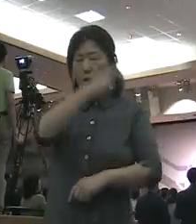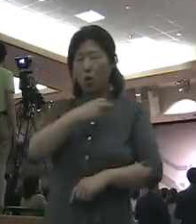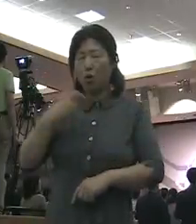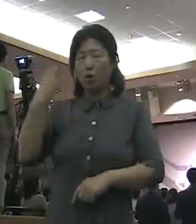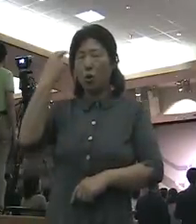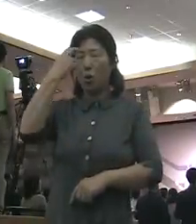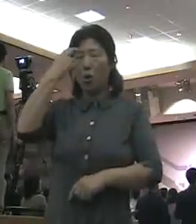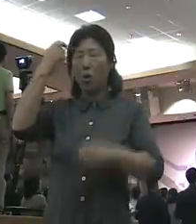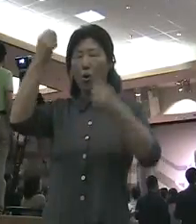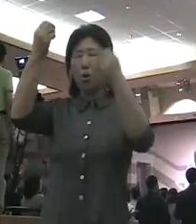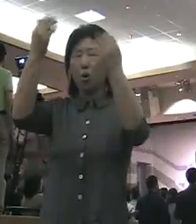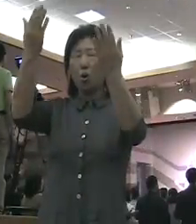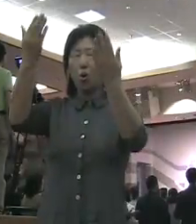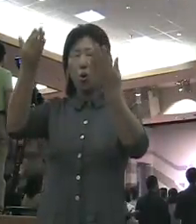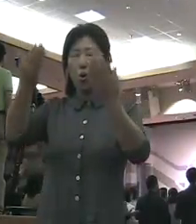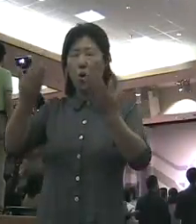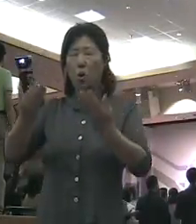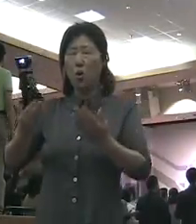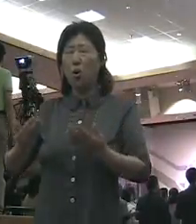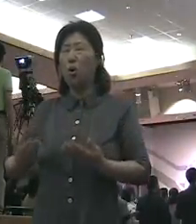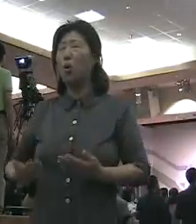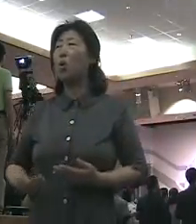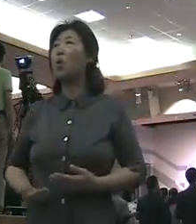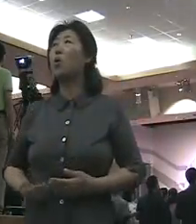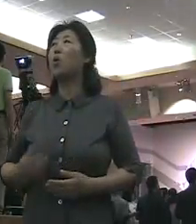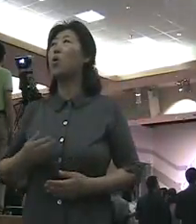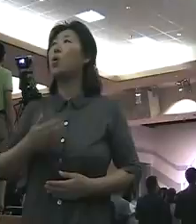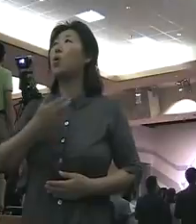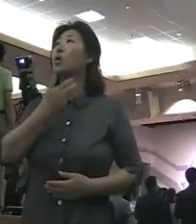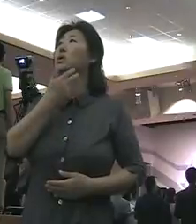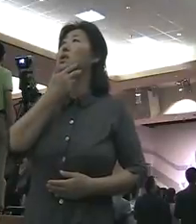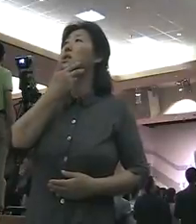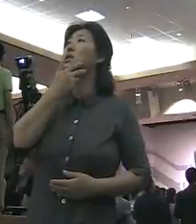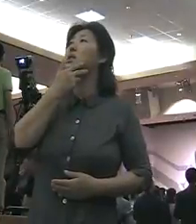다스리소서. Jesus we adore you, Jesus